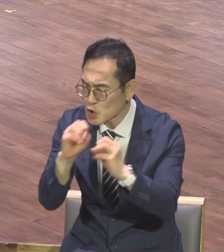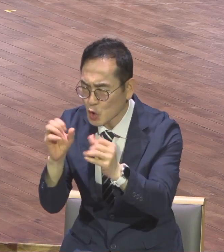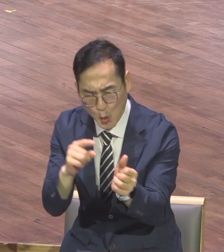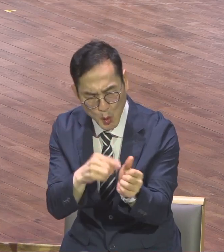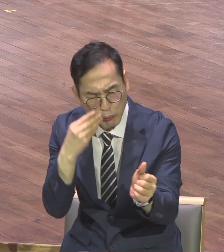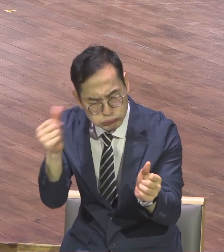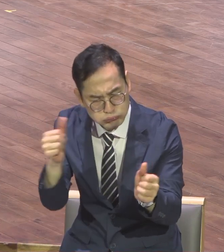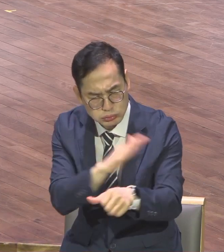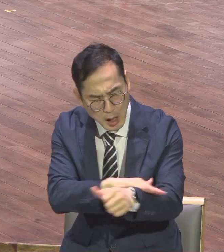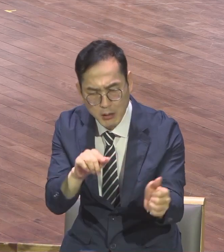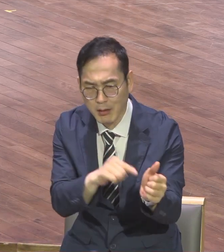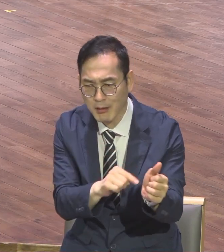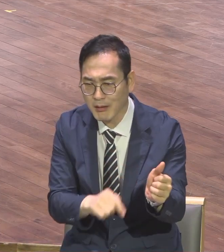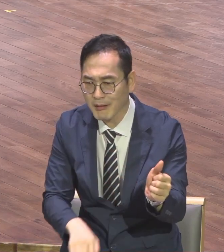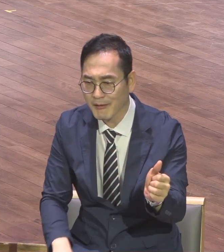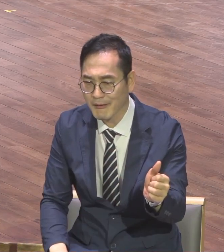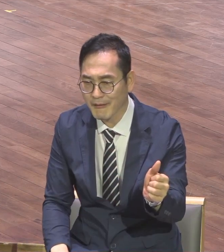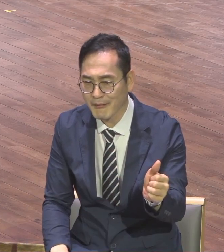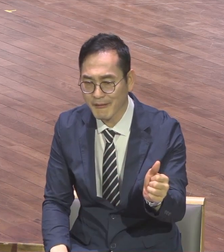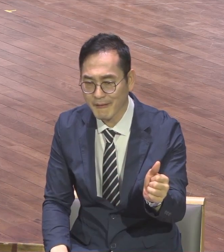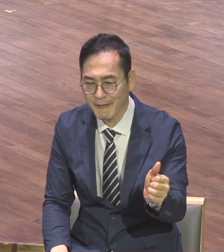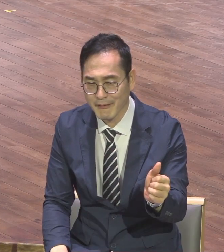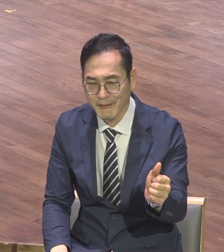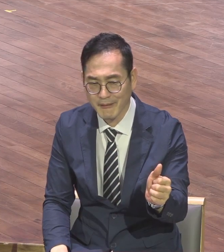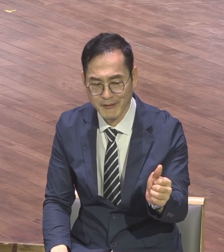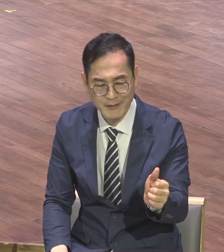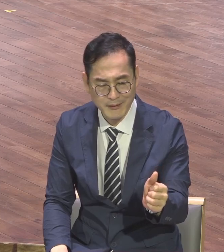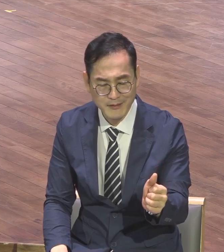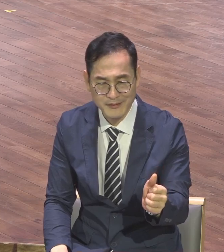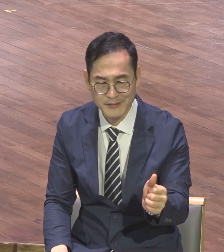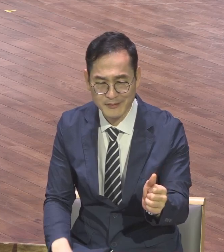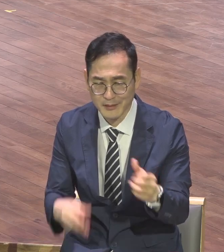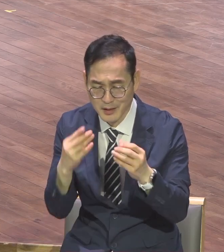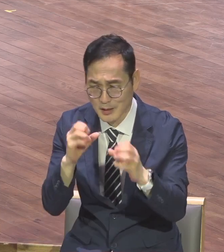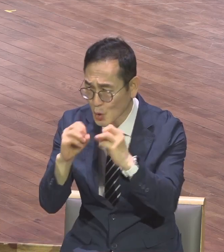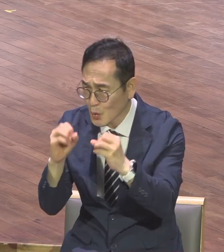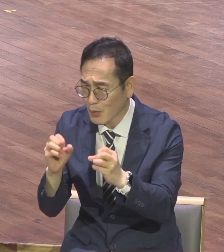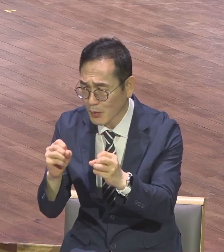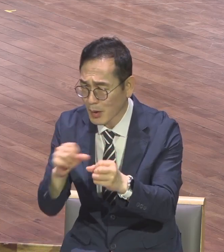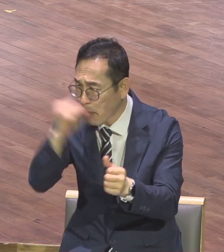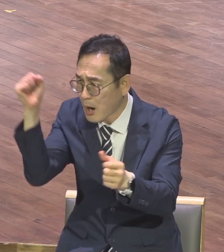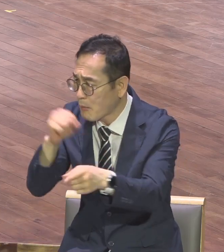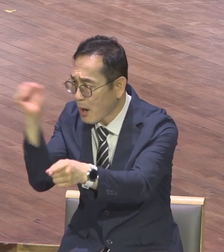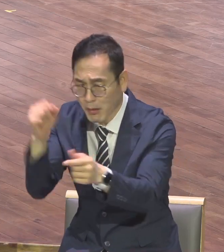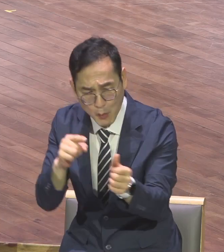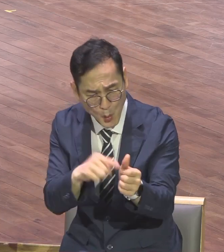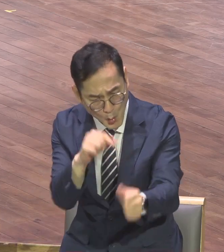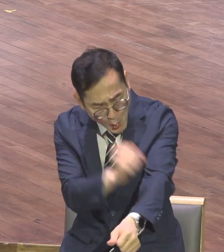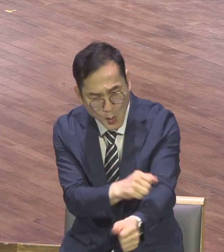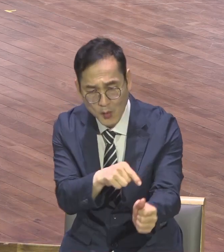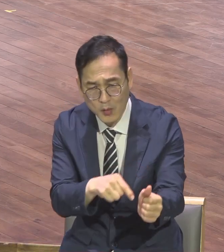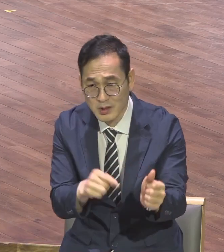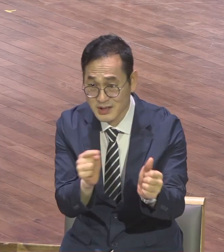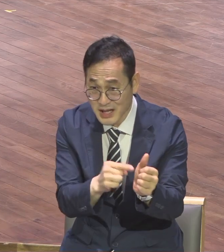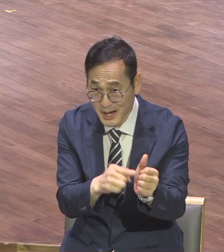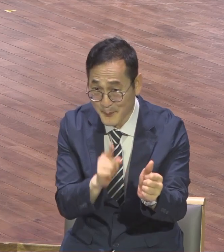때문에 그런 거예요. 만났기 때문에 내가 말을 잘해서 내가 기가 막히게 설교를 잘해서